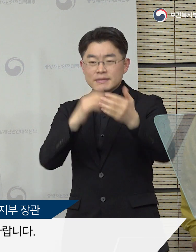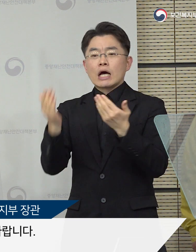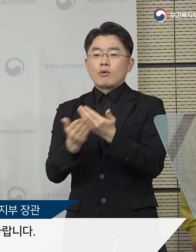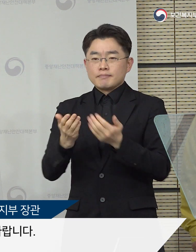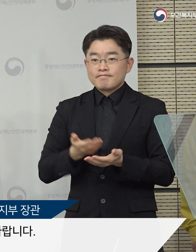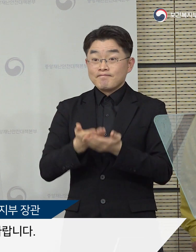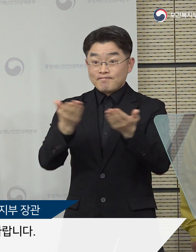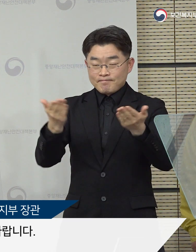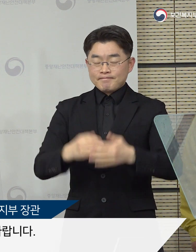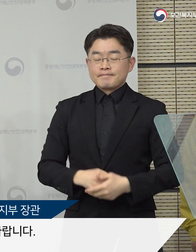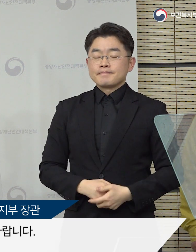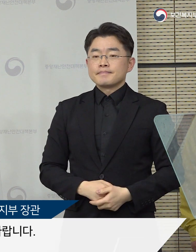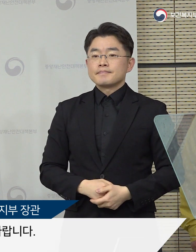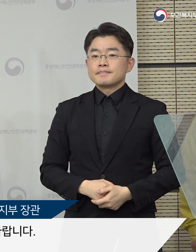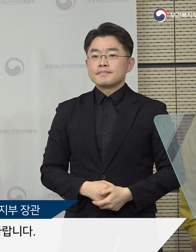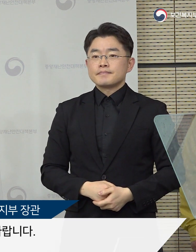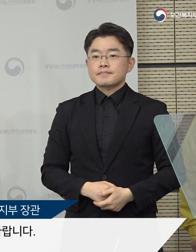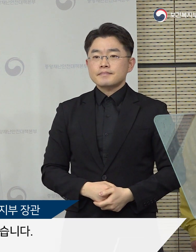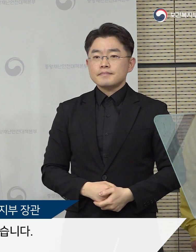보도자료를 참고하시기 바랍니다.